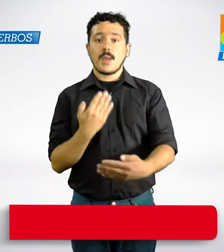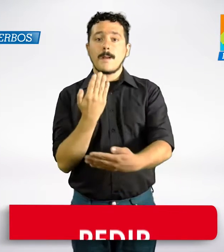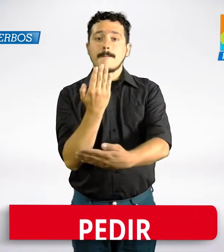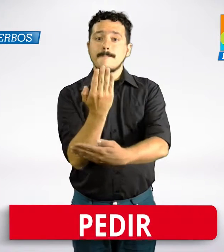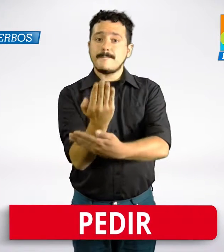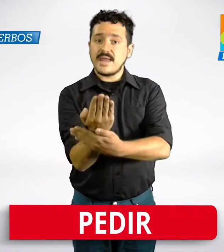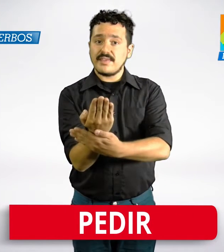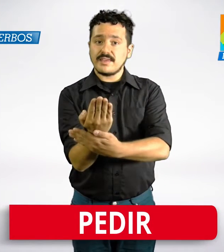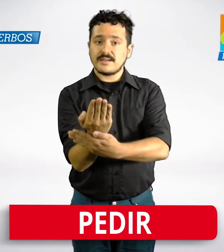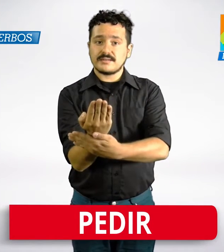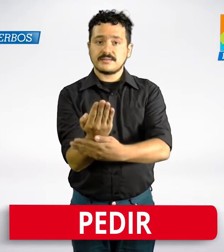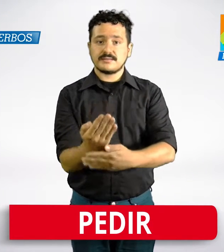Pedir.